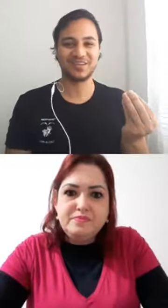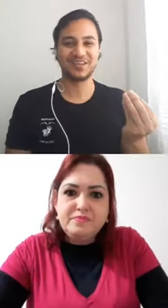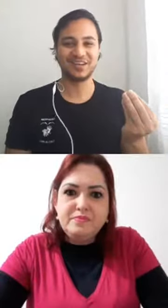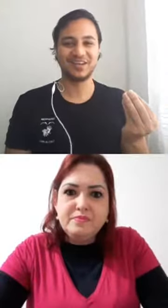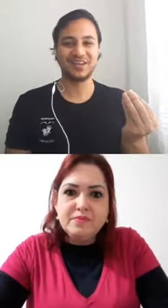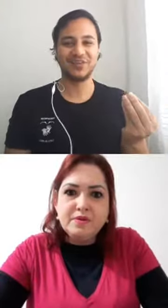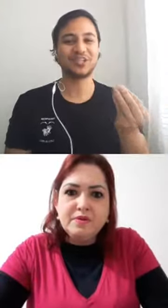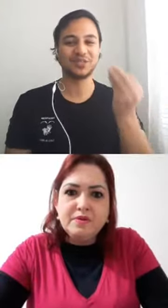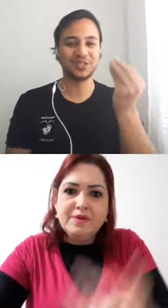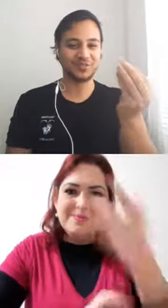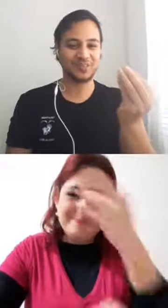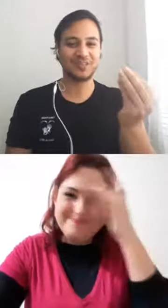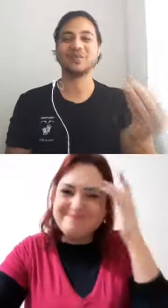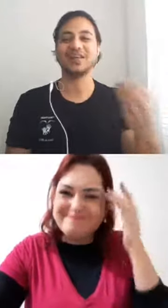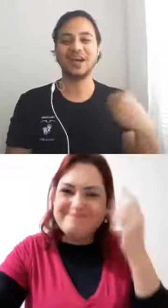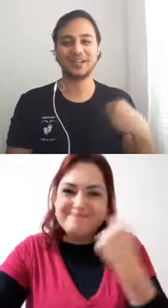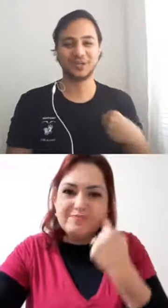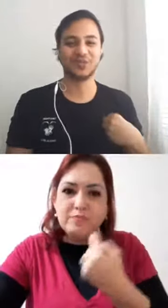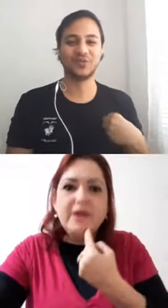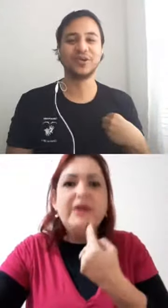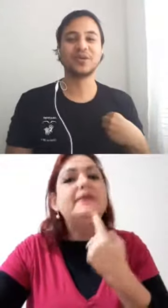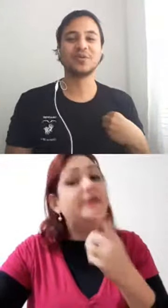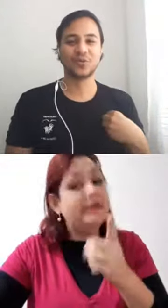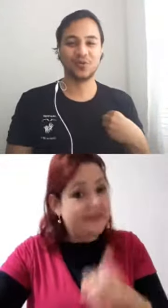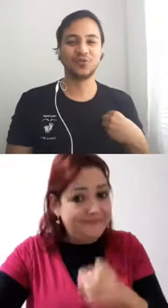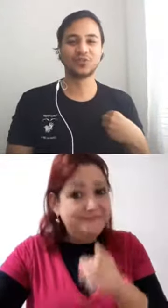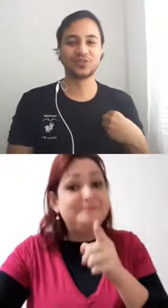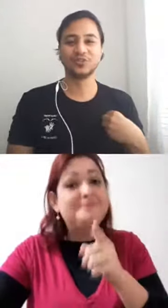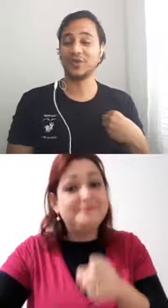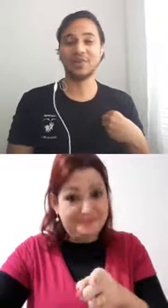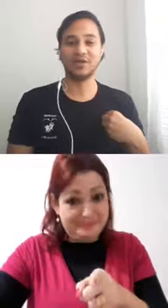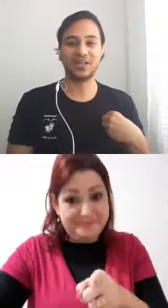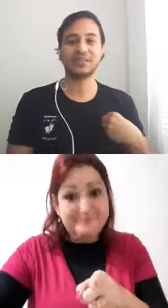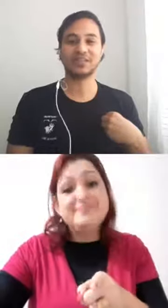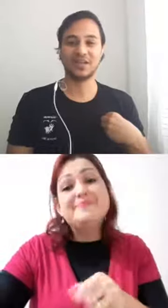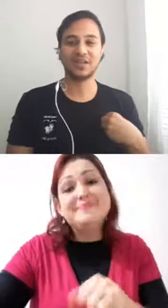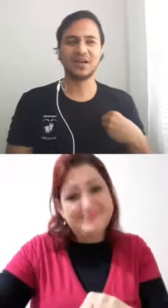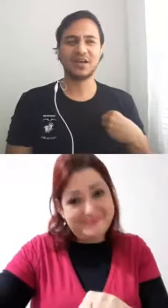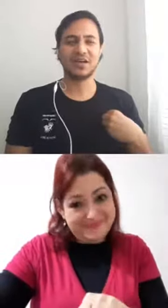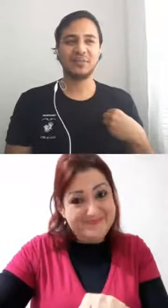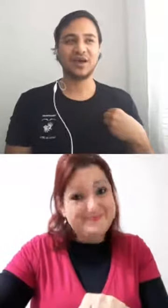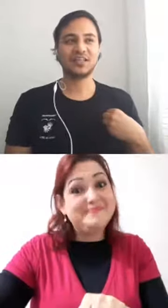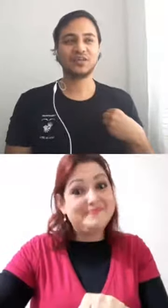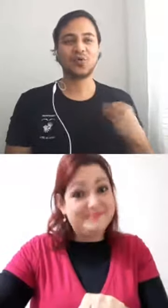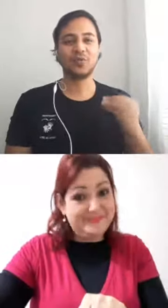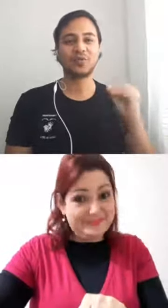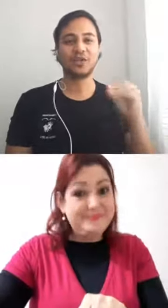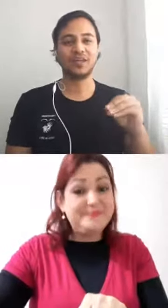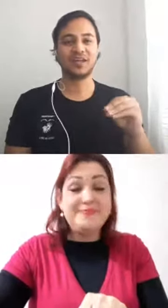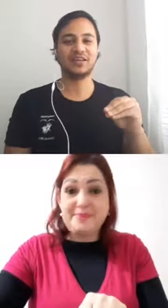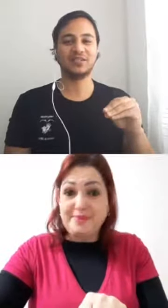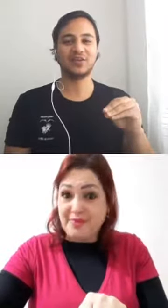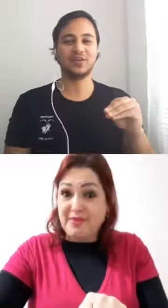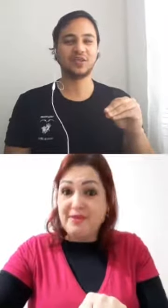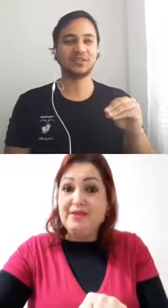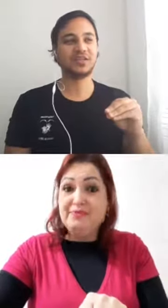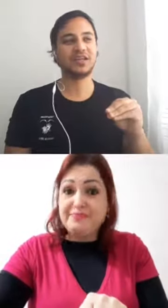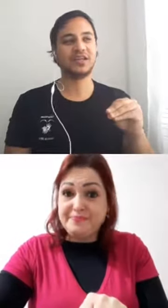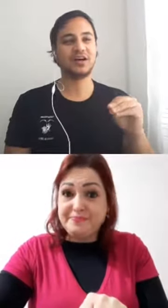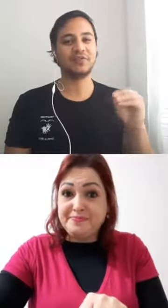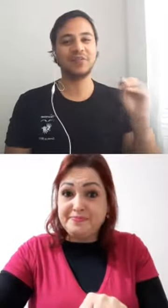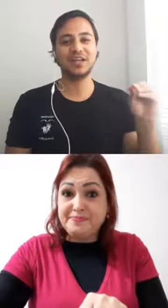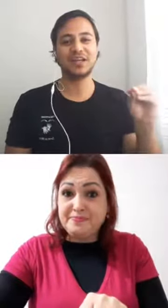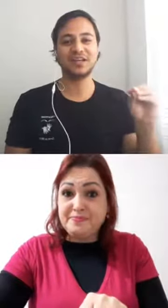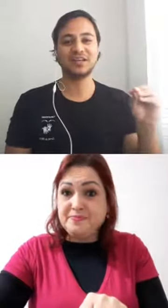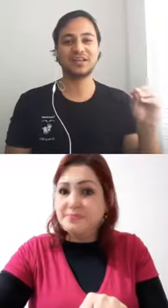intérpretes, né? Eu acho que você já foi desrespeitado, eu já fui, por alguns surdos, não é a maioria, mas tem. Mas eu não culpo totalmente eles. Eu vejo assim